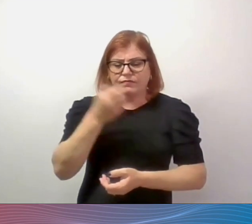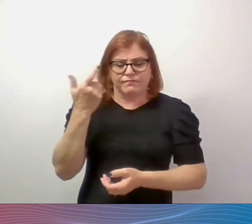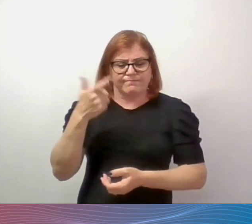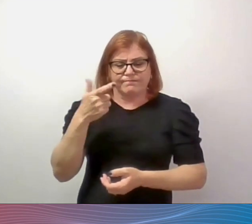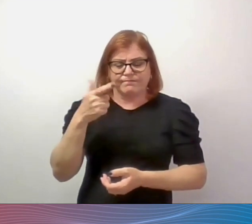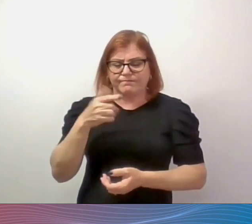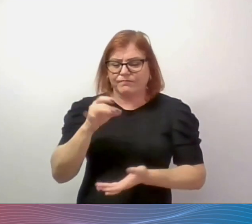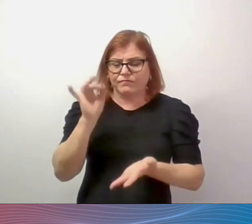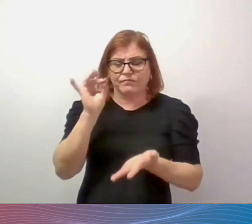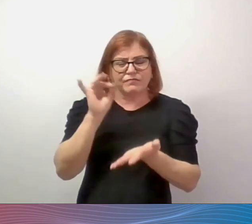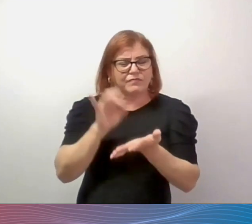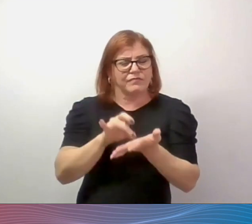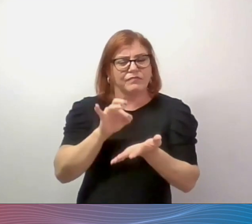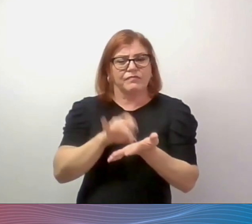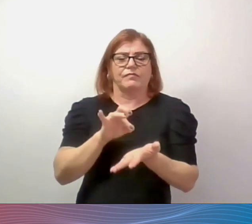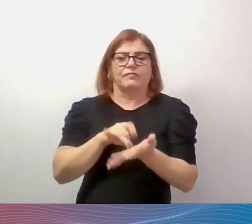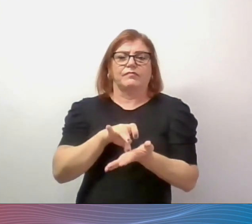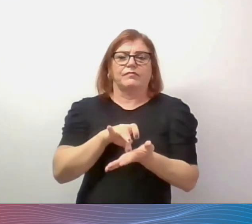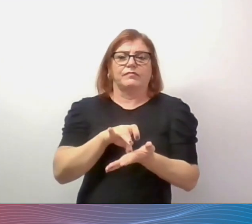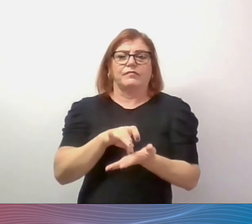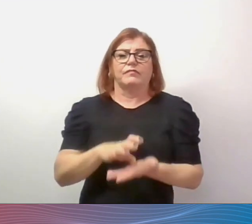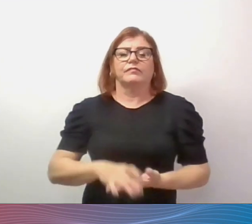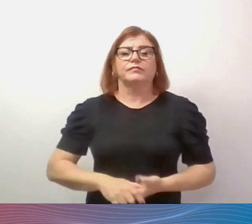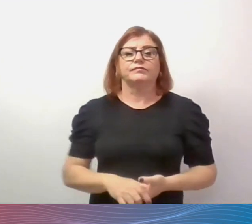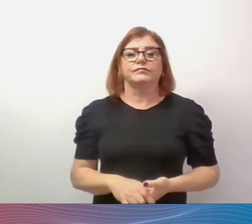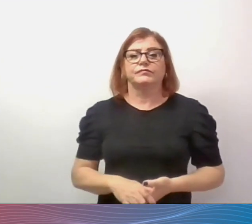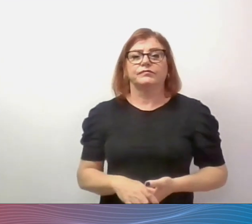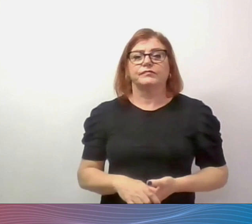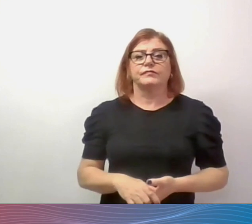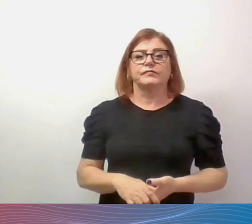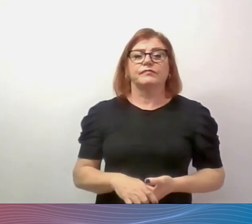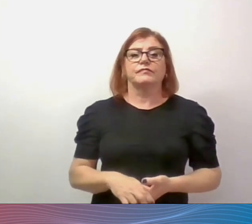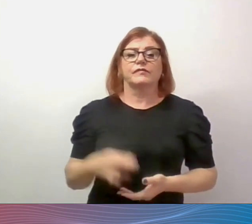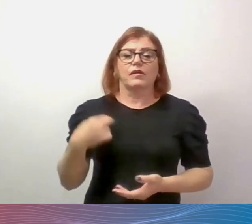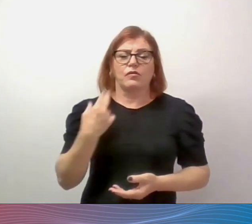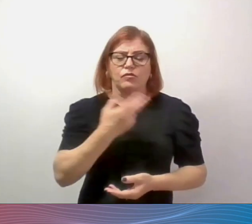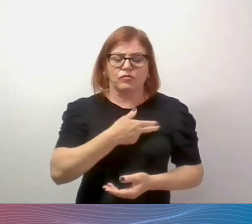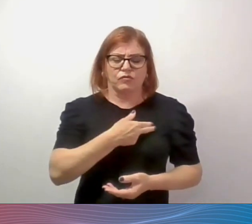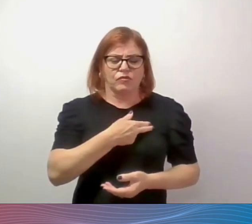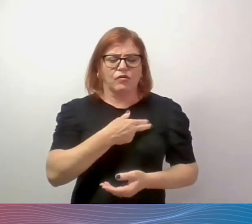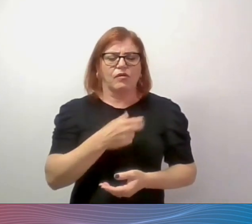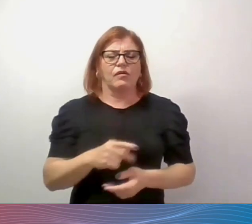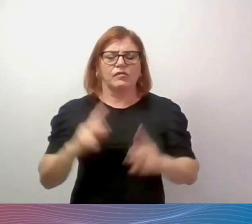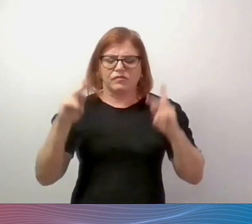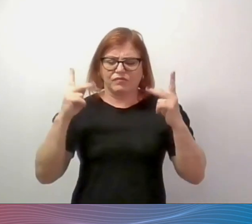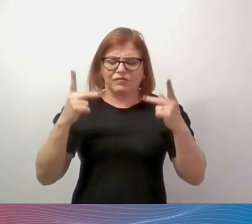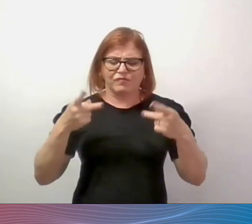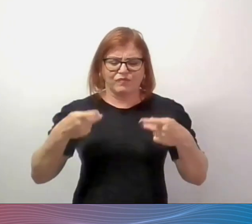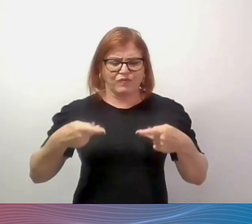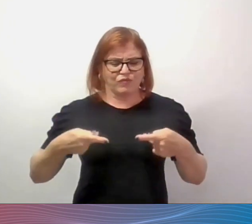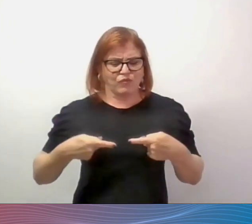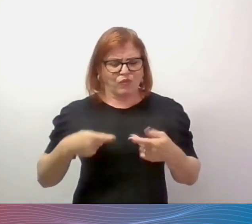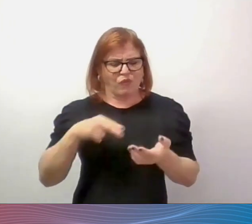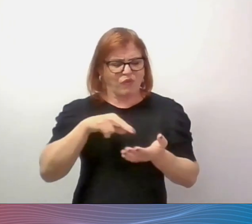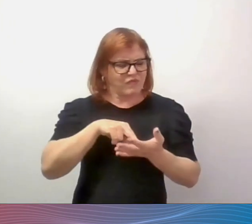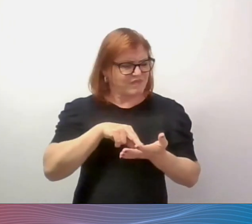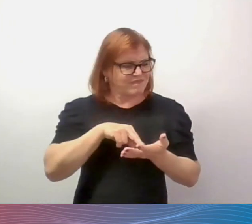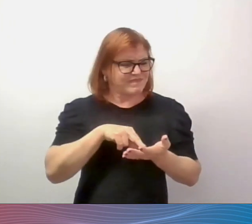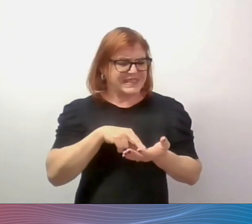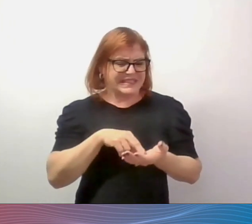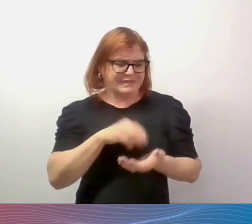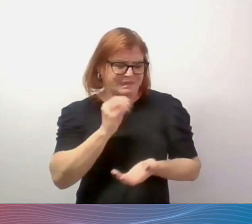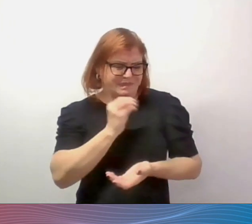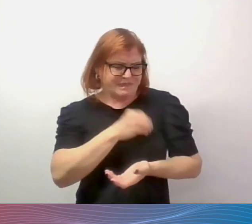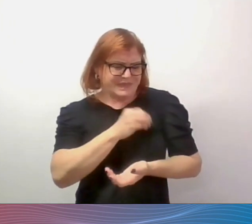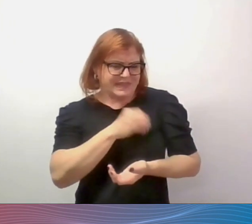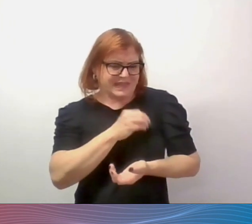not have reality. Como homem caído, nós ainda temos muita corrupção em nós. As fallen man, we